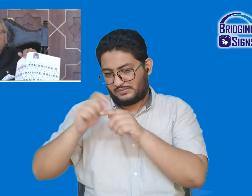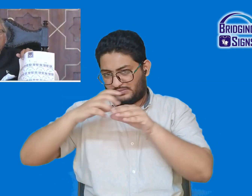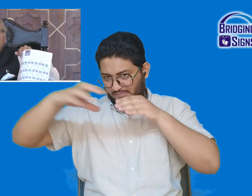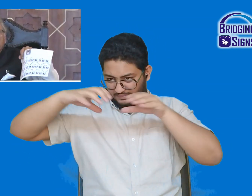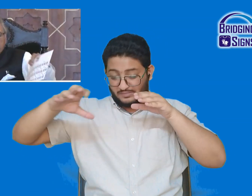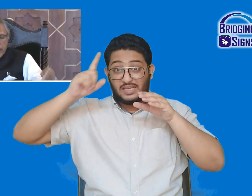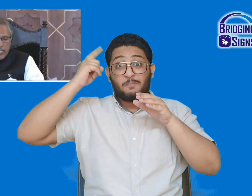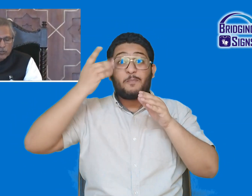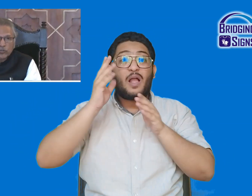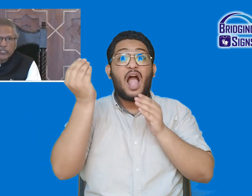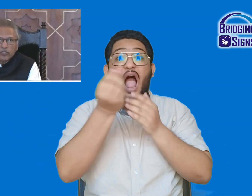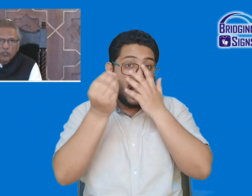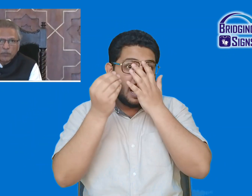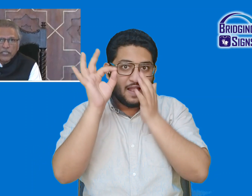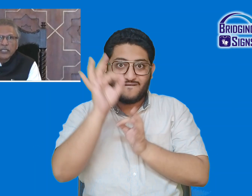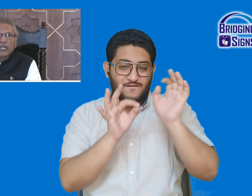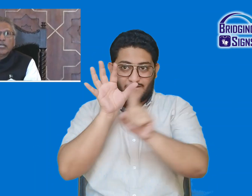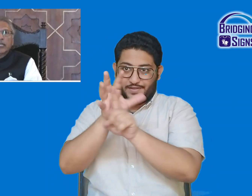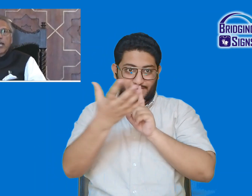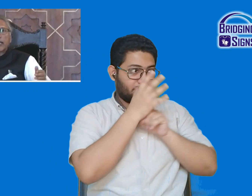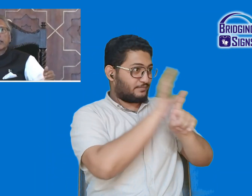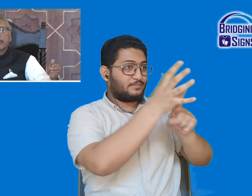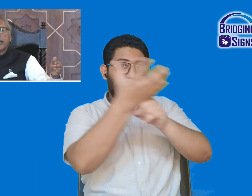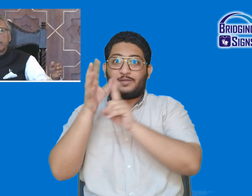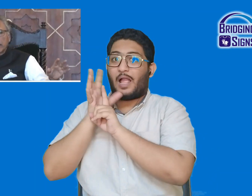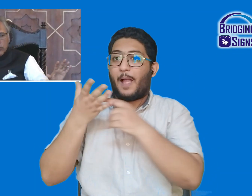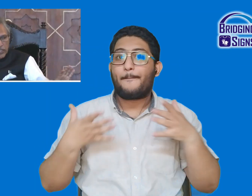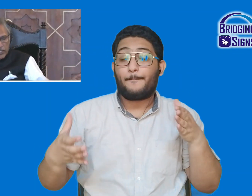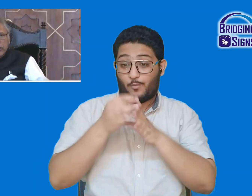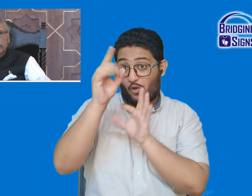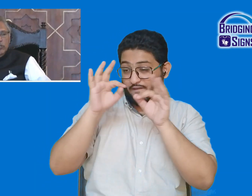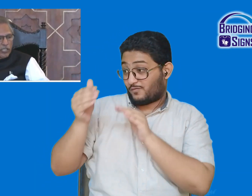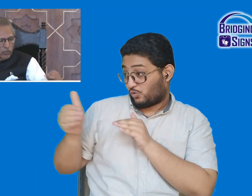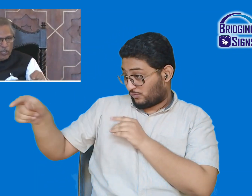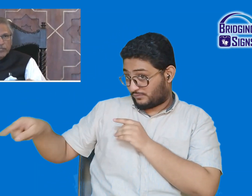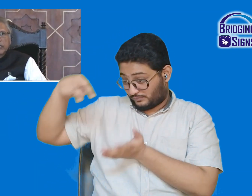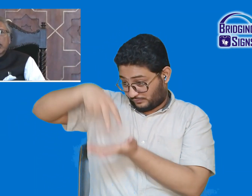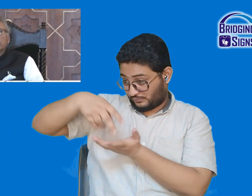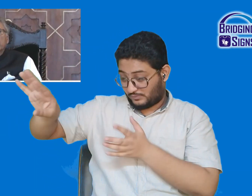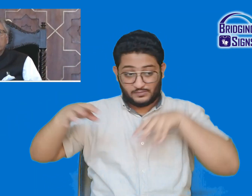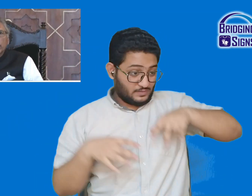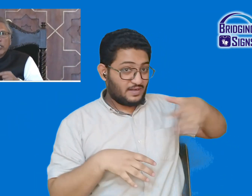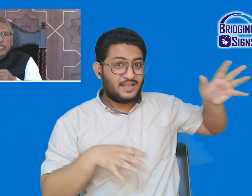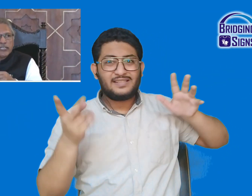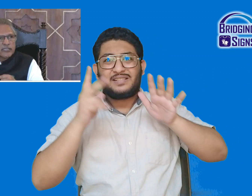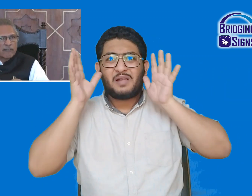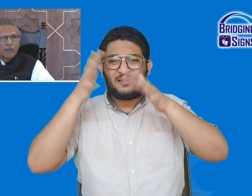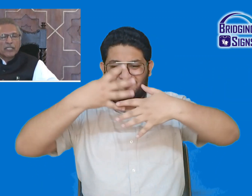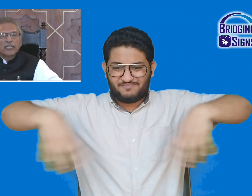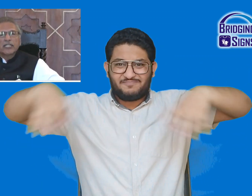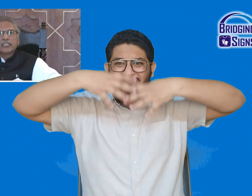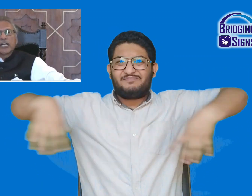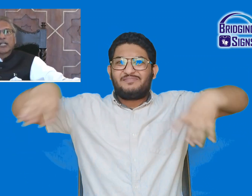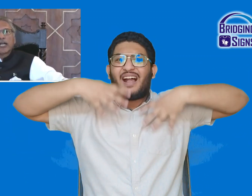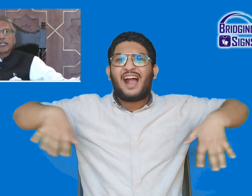اہتمام کریں تاکہ ایک دوسرے کو بھی ہدایت دینے کی بات ہو کہ اتنی دور کھڑے ہو، اپنے نشان پر کھڑے ہو۔ جیسے صف